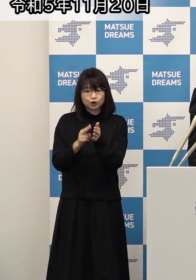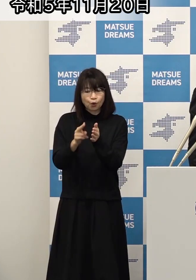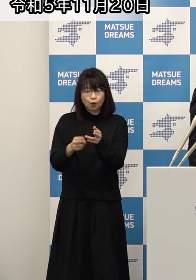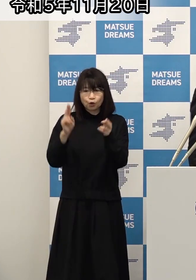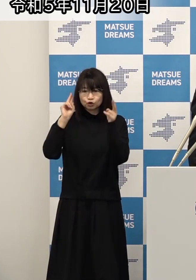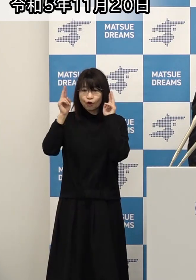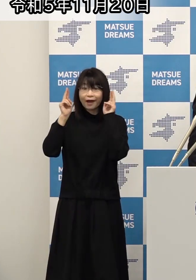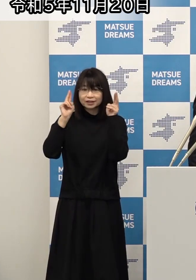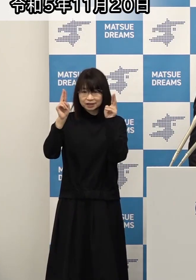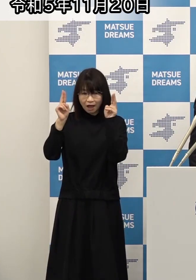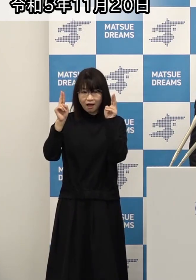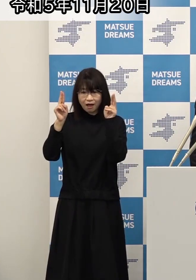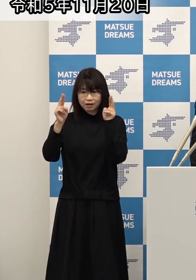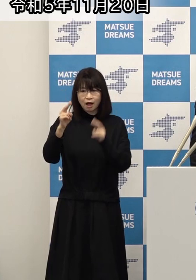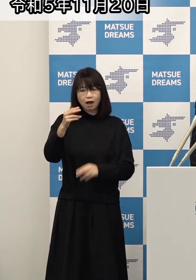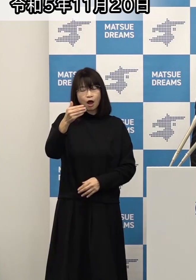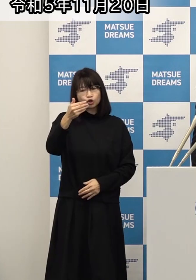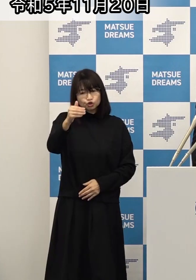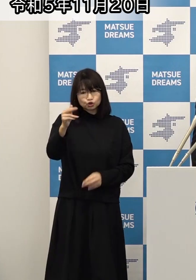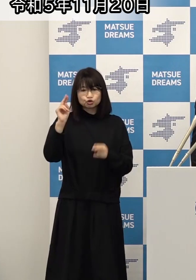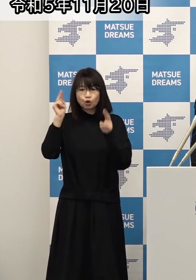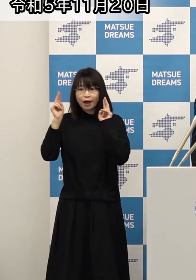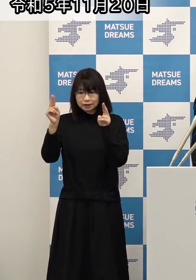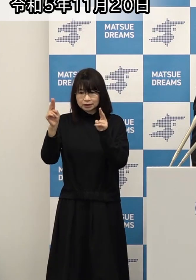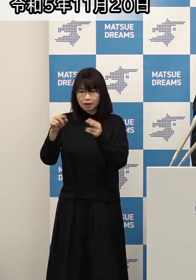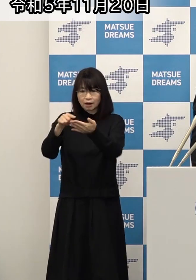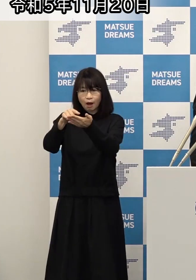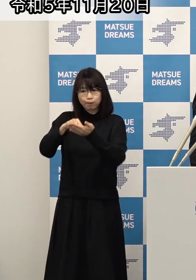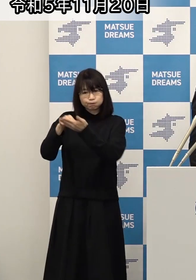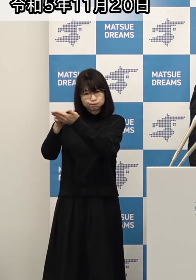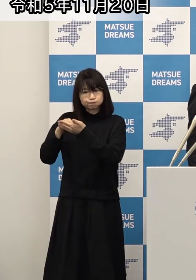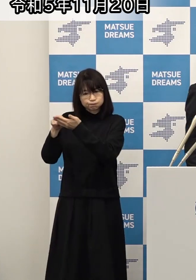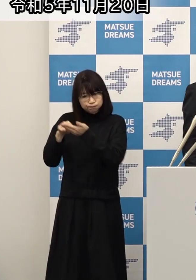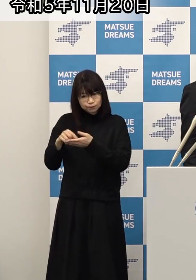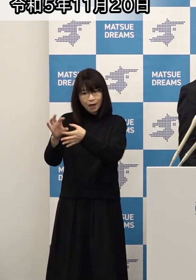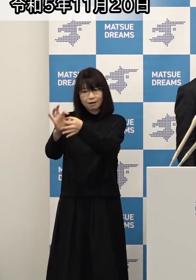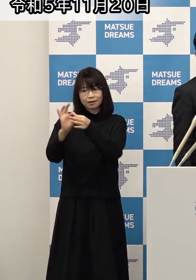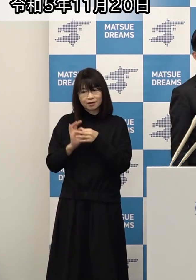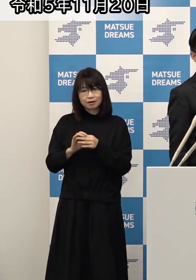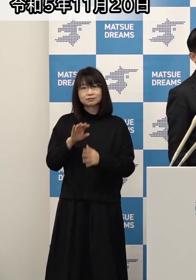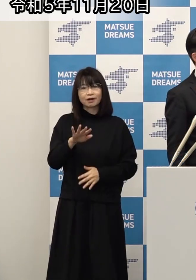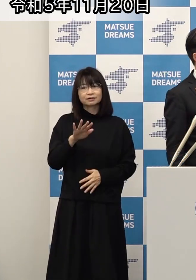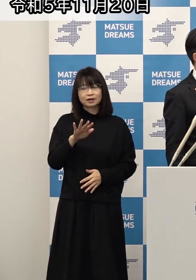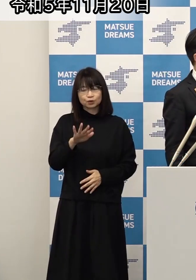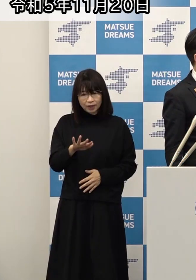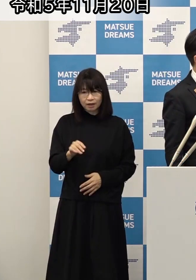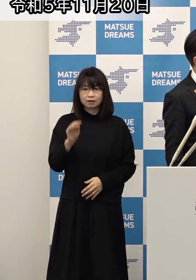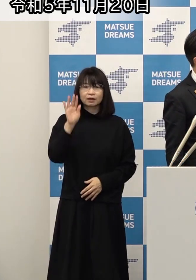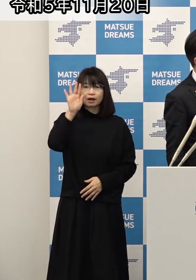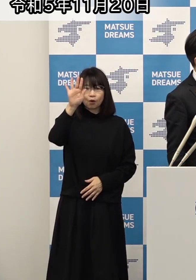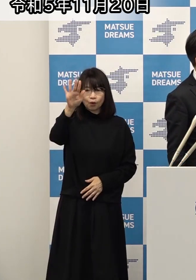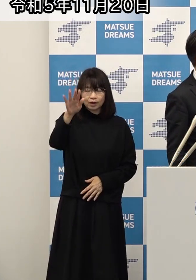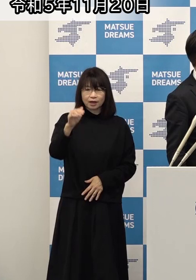社からすでにコンタクトを受けておりまして、今後松江の魅力についてオンラインでの説明会を開催することとしております